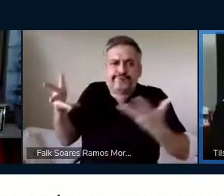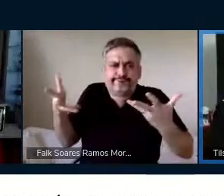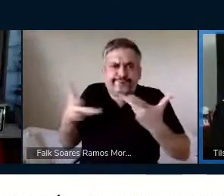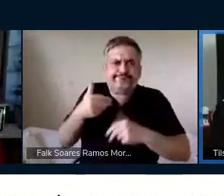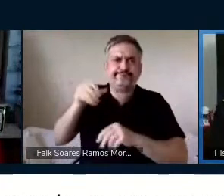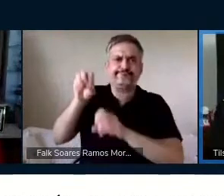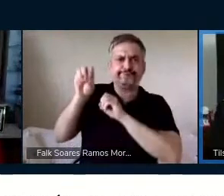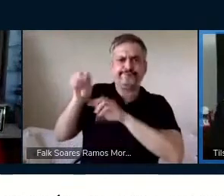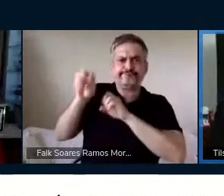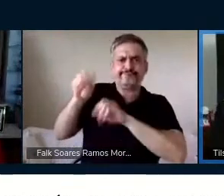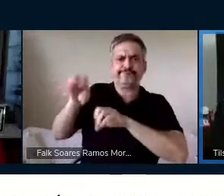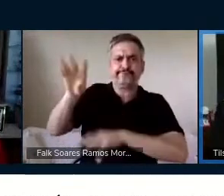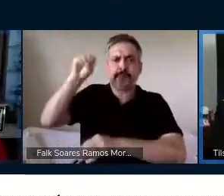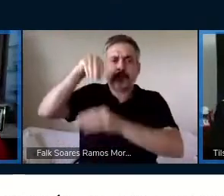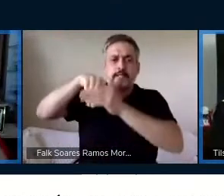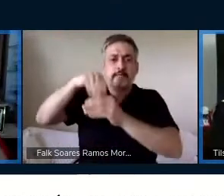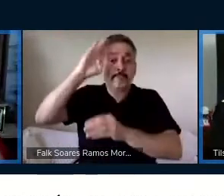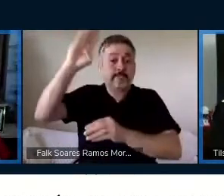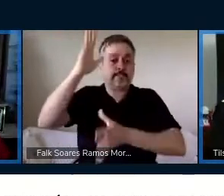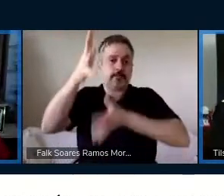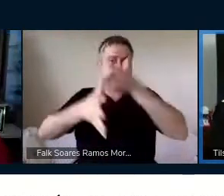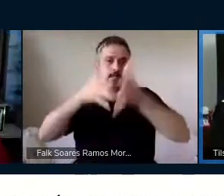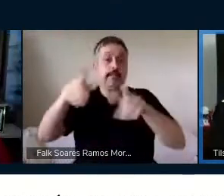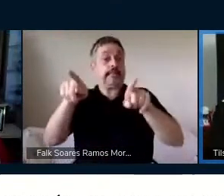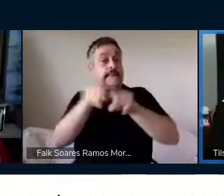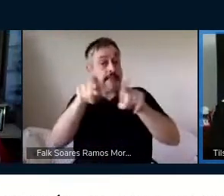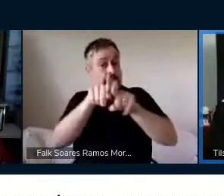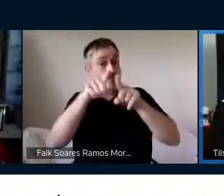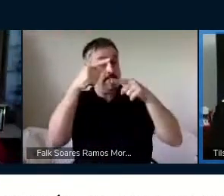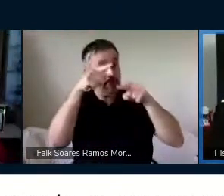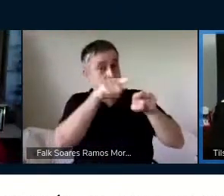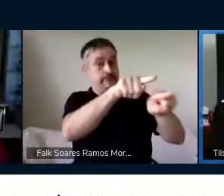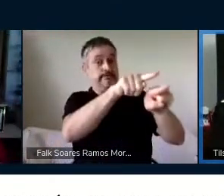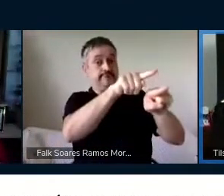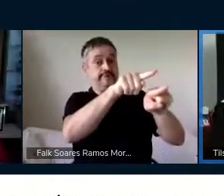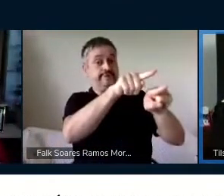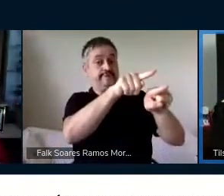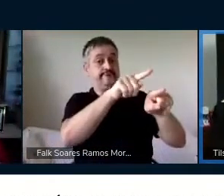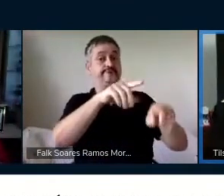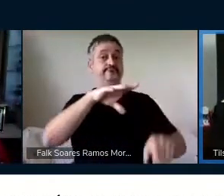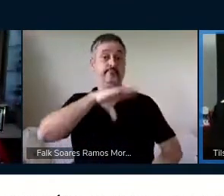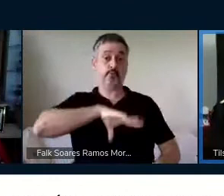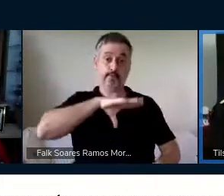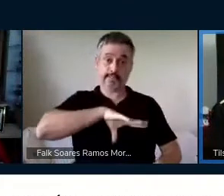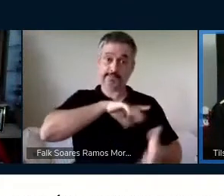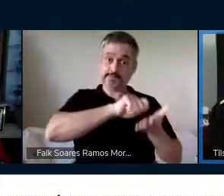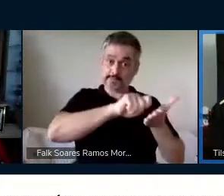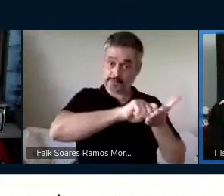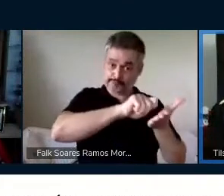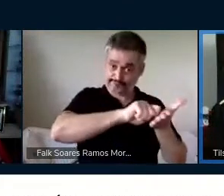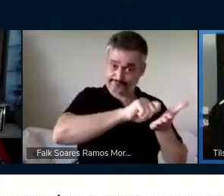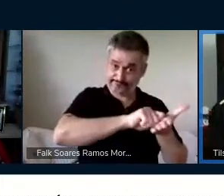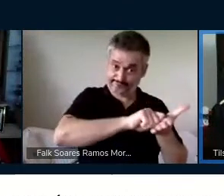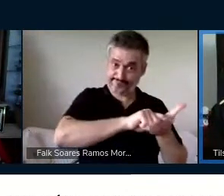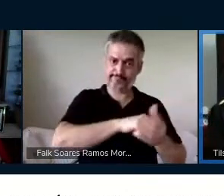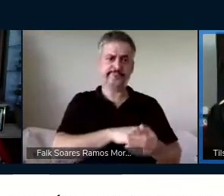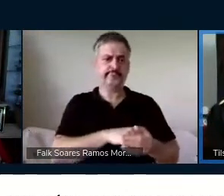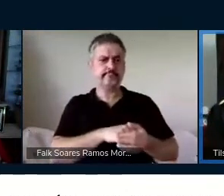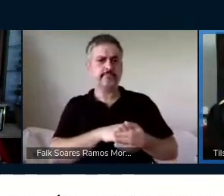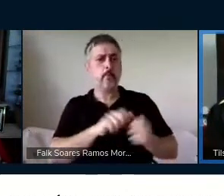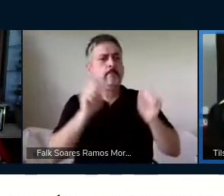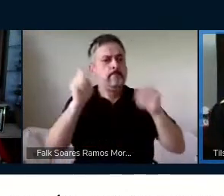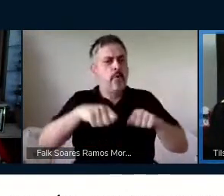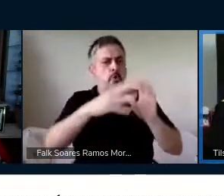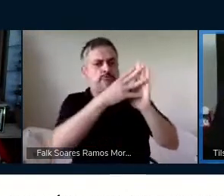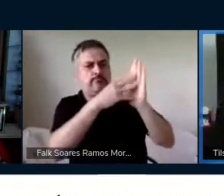dos surdos em toda a comunicação, além da instrução, precisa ser tanto em